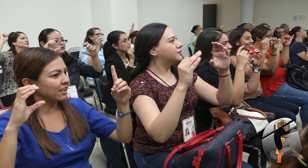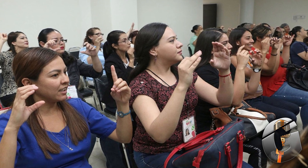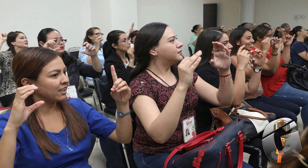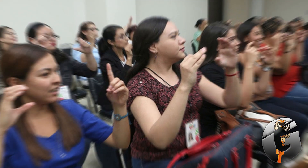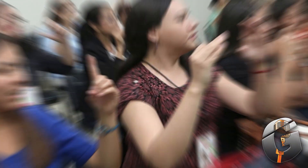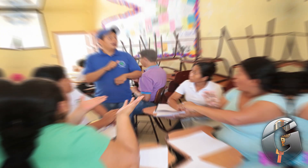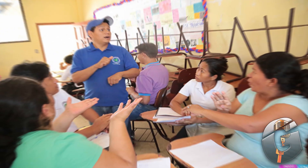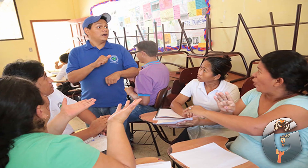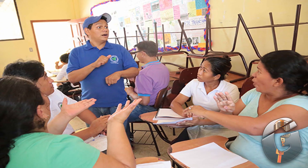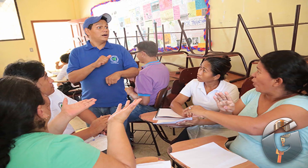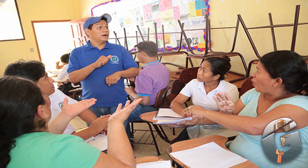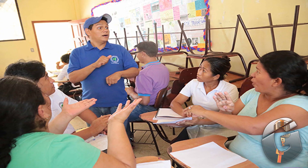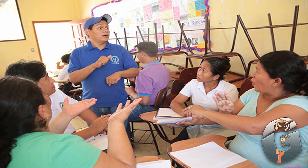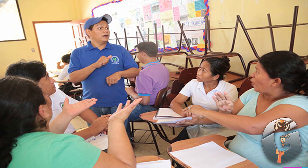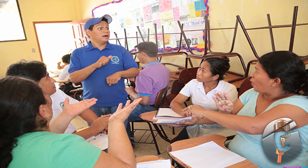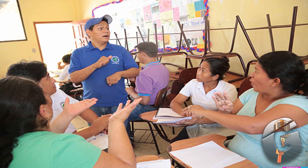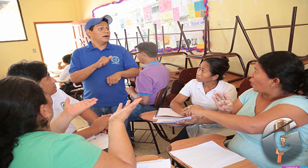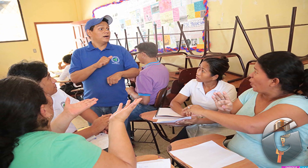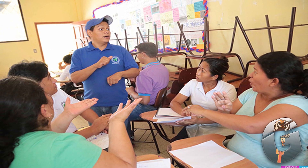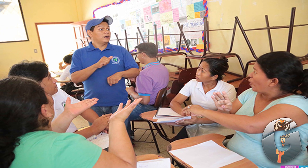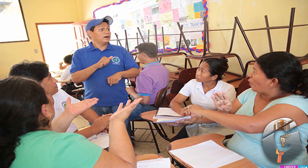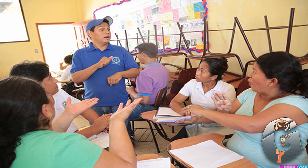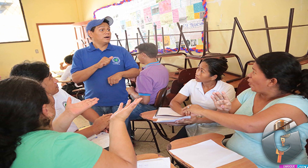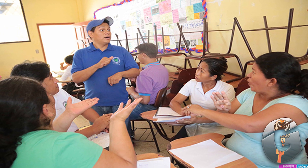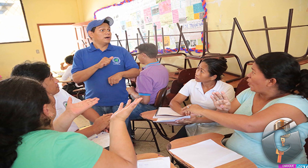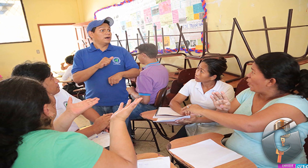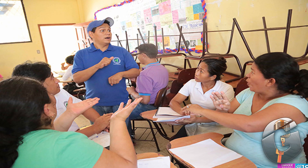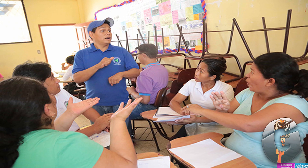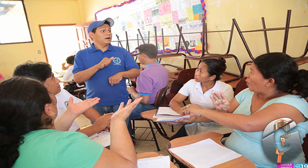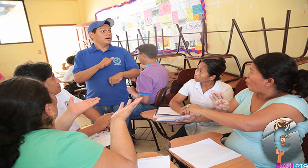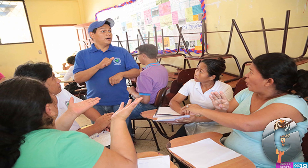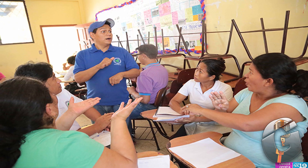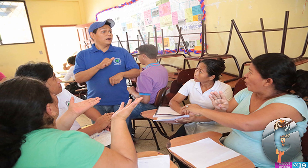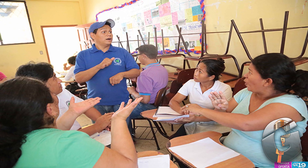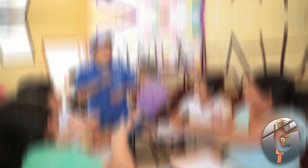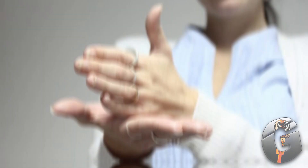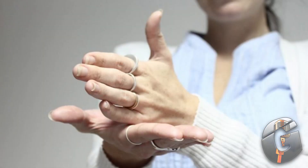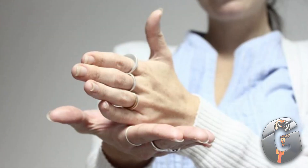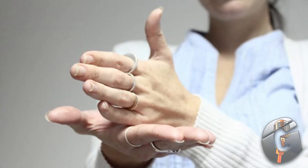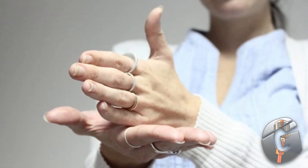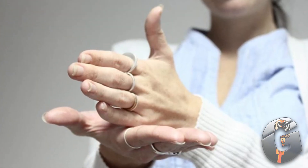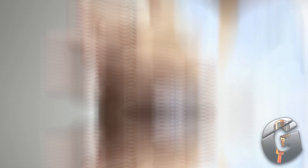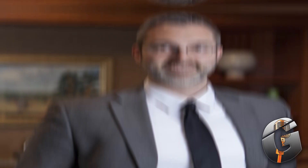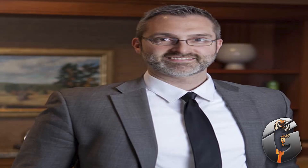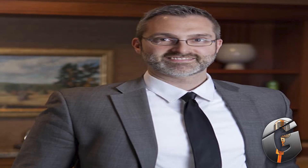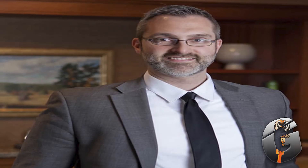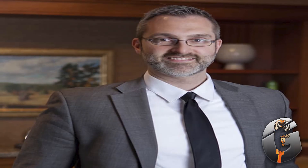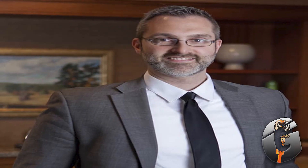tienen más de 300 lenguas de signos, ninguno de ellos tiene una Biblia completa. Para esto, se ha implementado este proyecto. El presidente